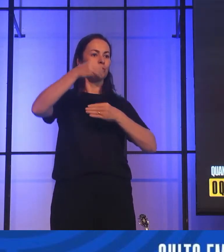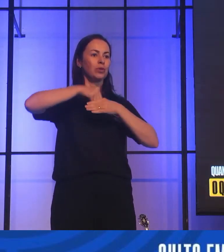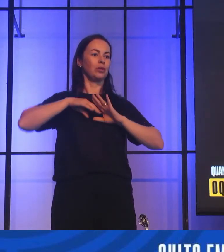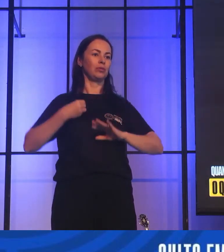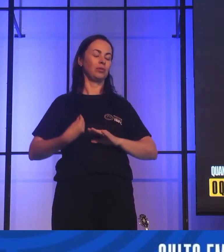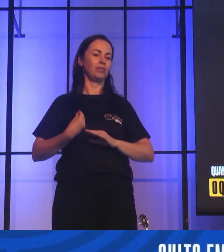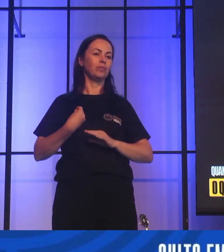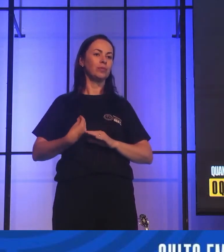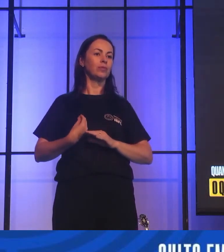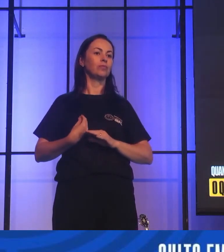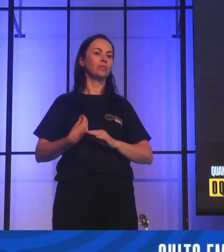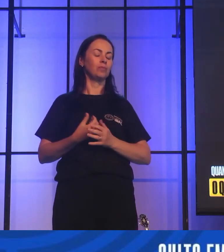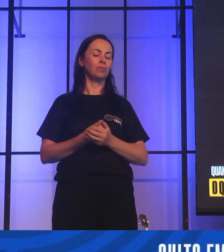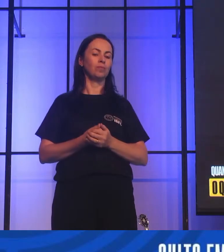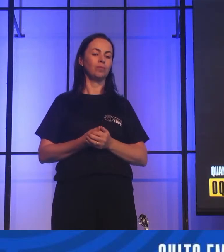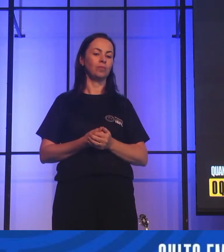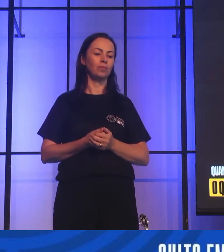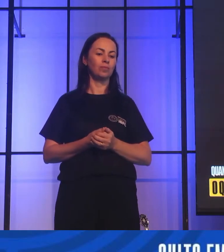isso,